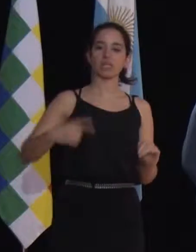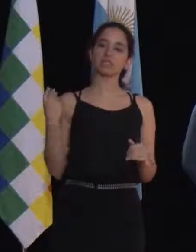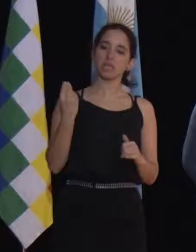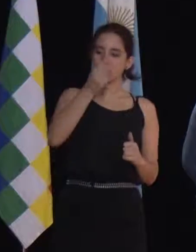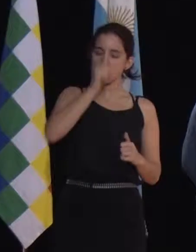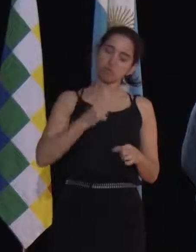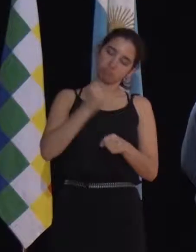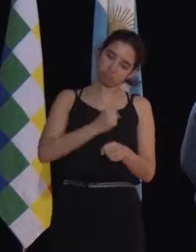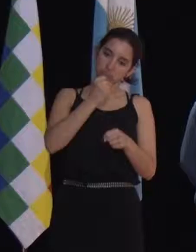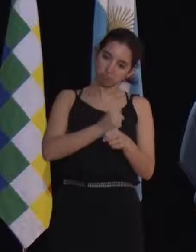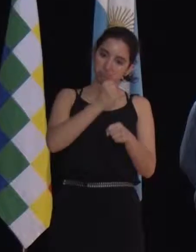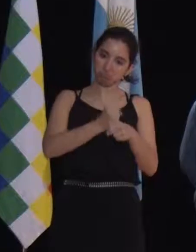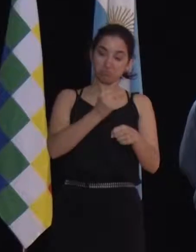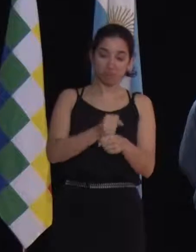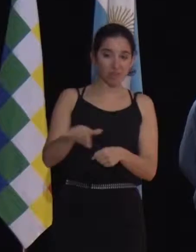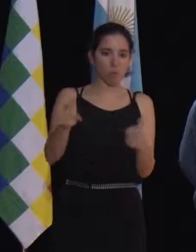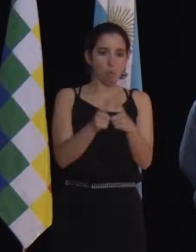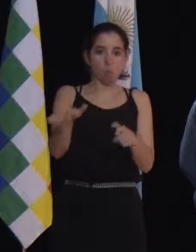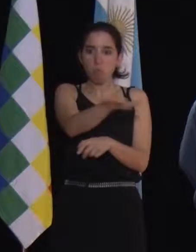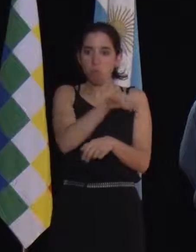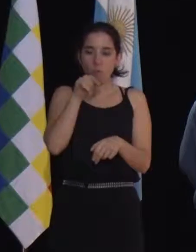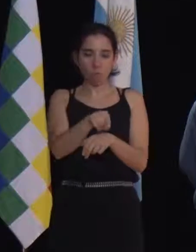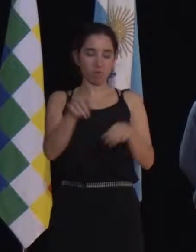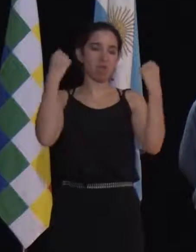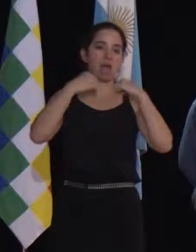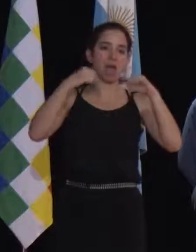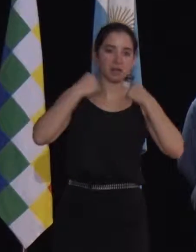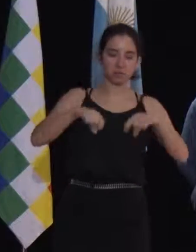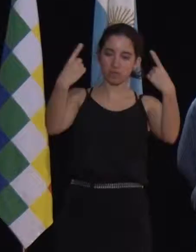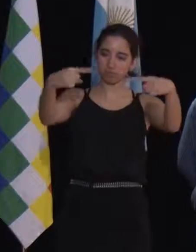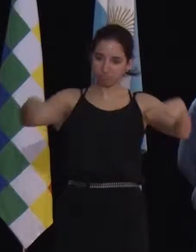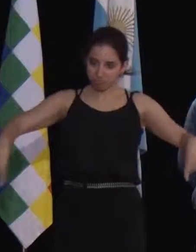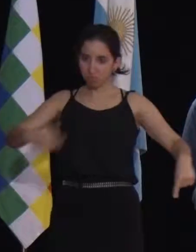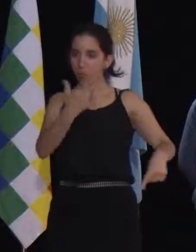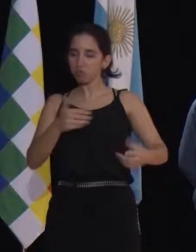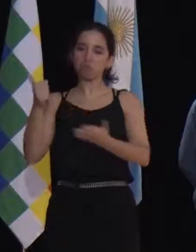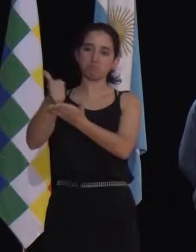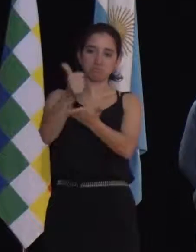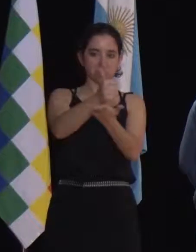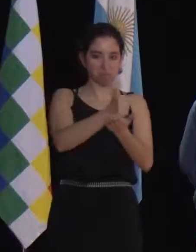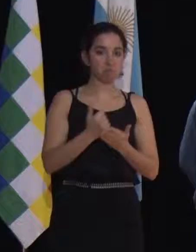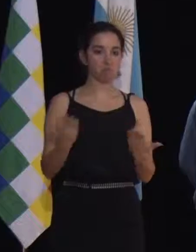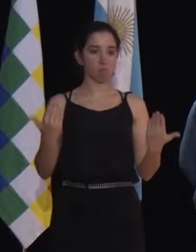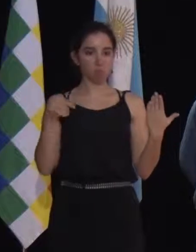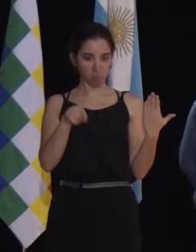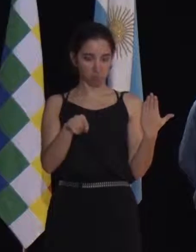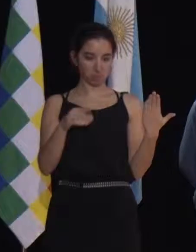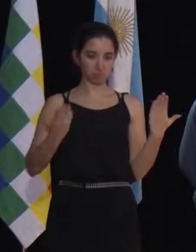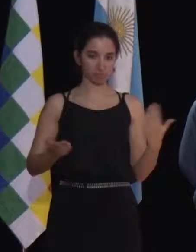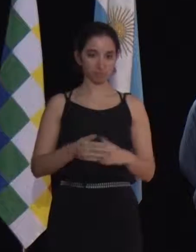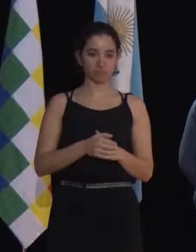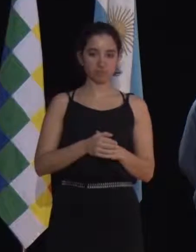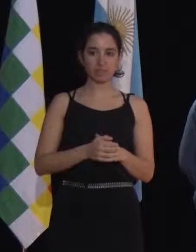semana como para que la gente en el pueblo tenga actividades que hace que puedan hacer aparte de estar ahí porque